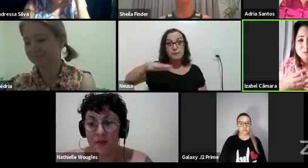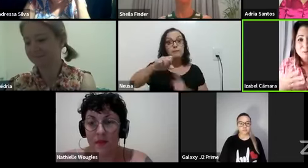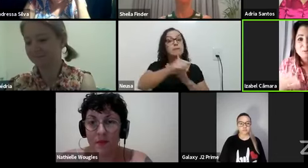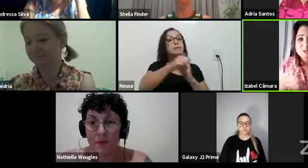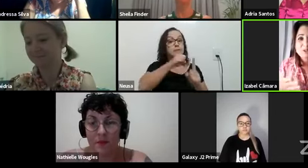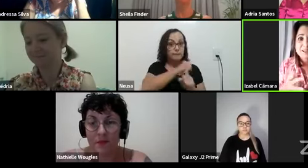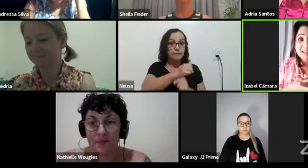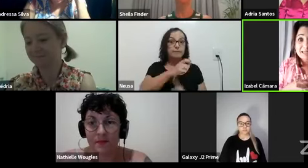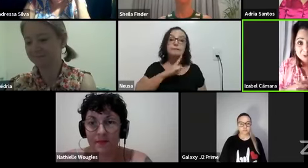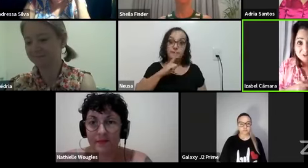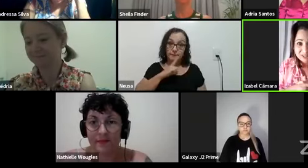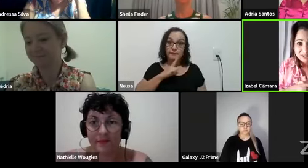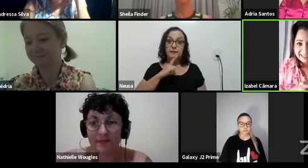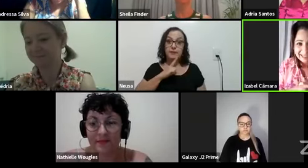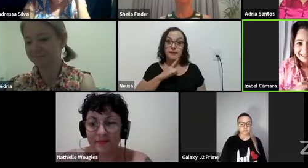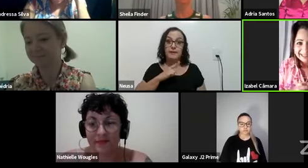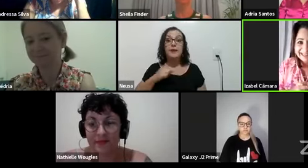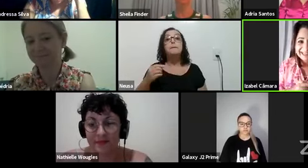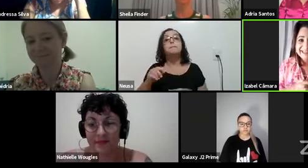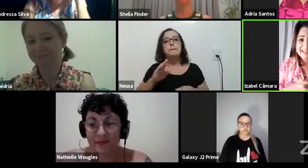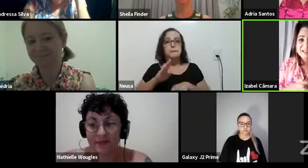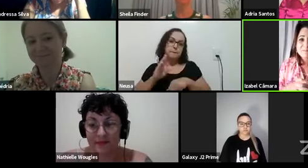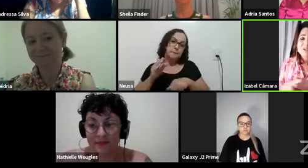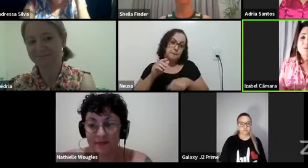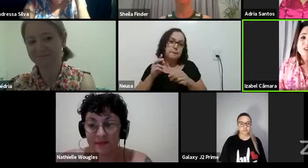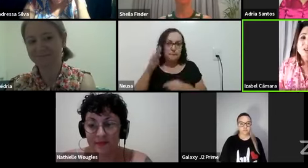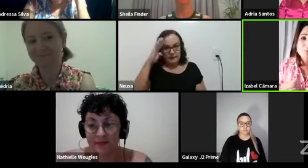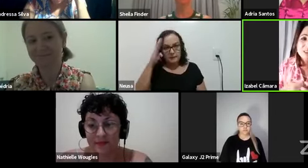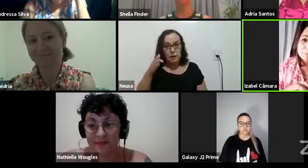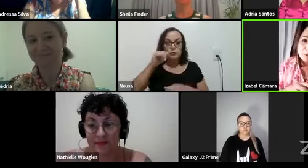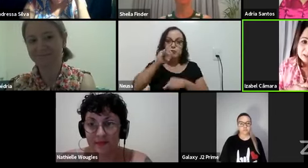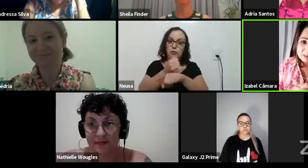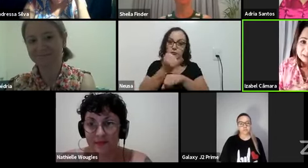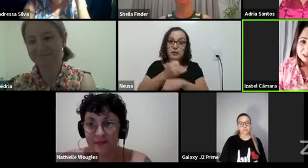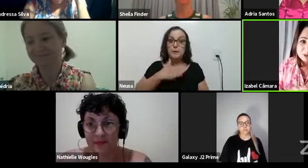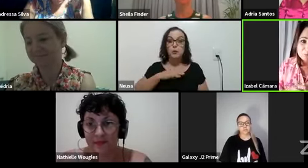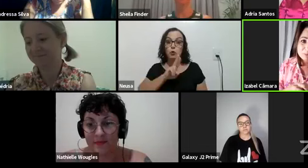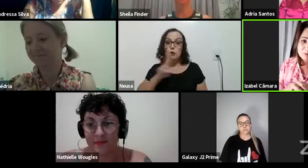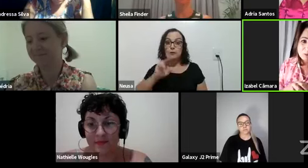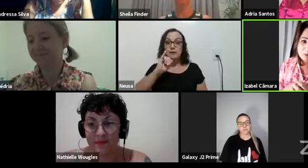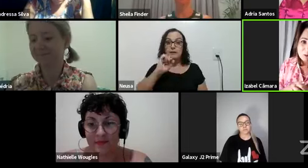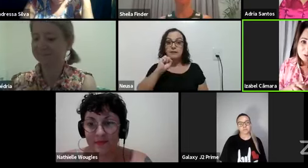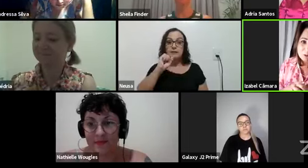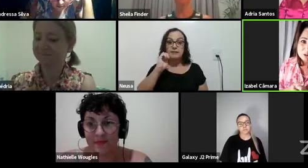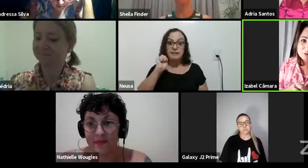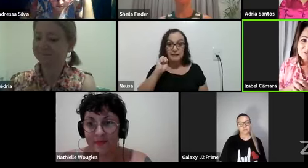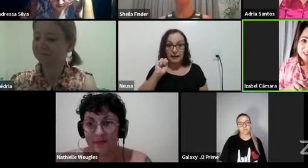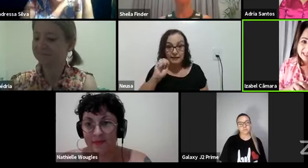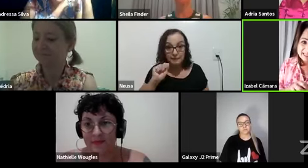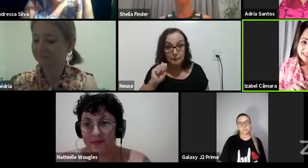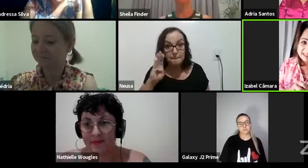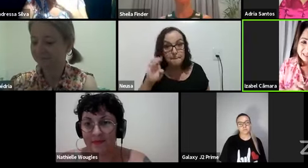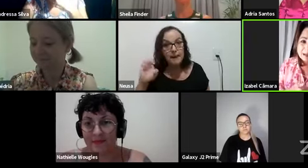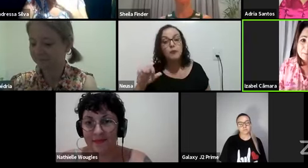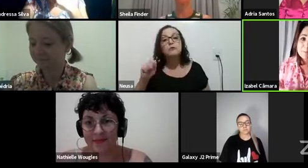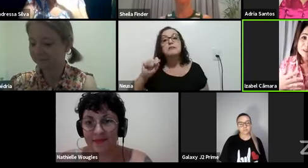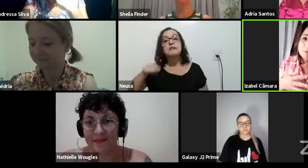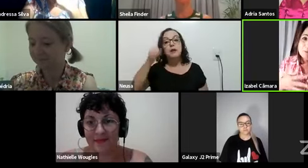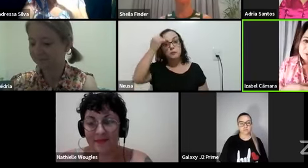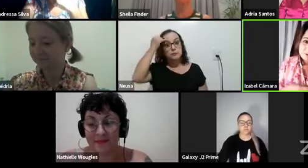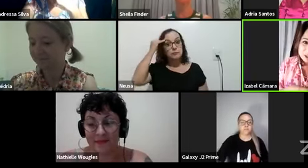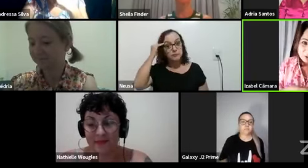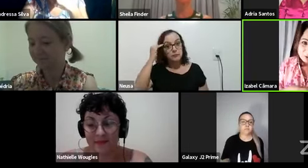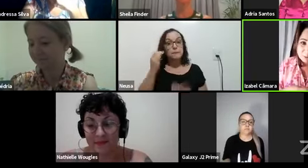sociedade, sobretudo na sociedade joinvilense, né? Eu me chamo Isabel Câmara, sou psicóloga joinvilense,